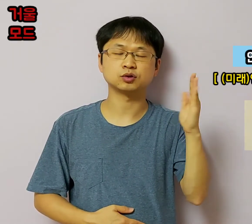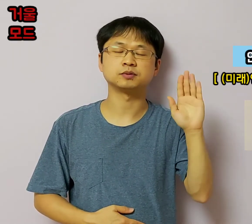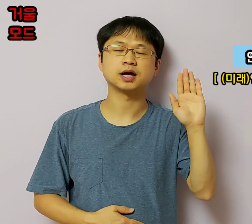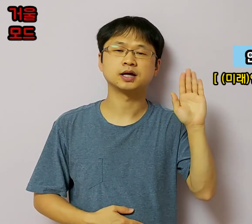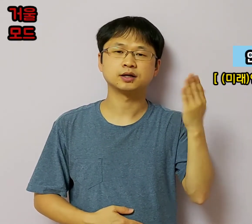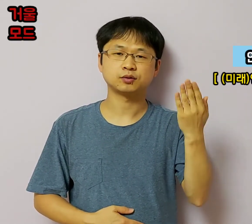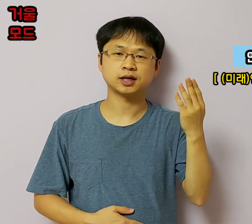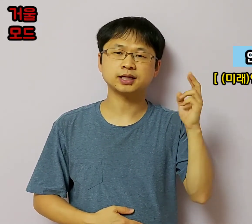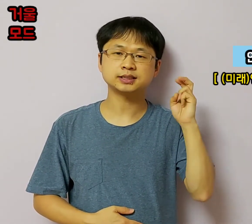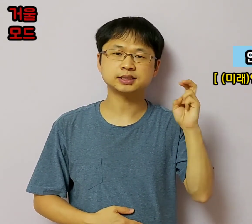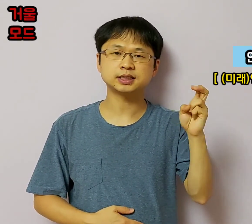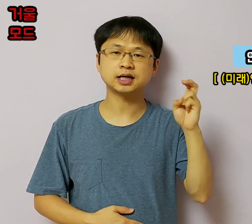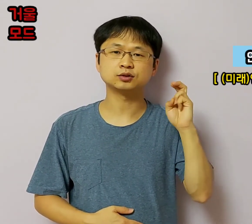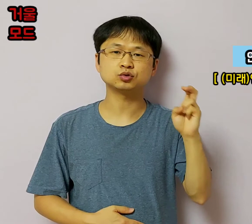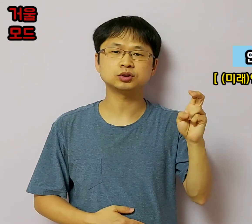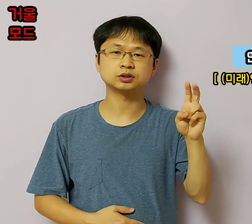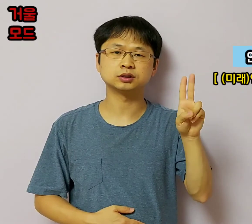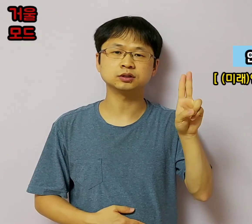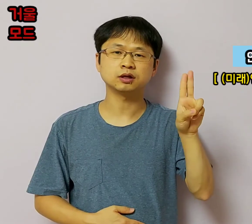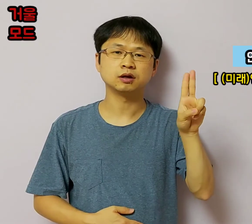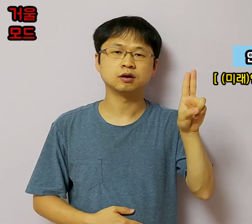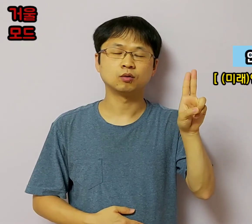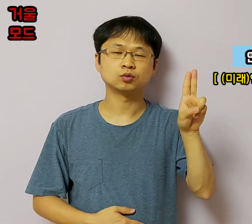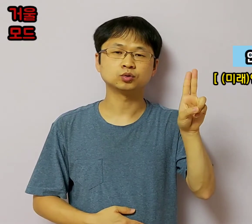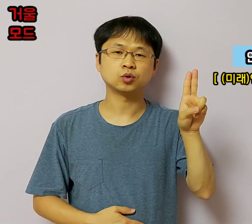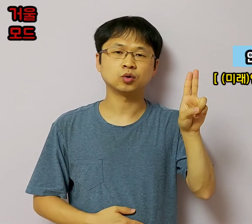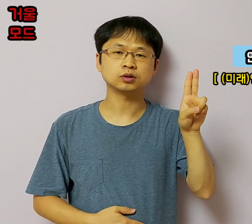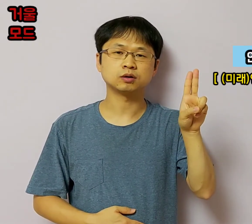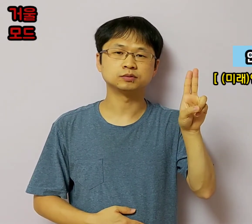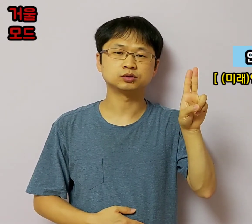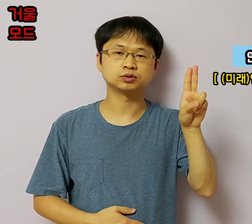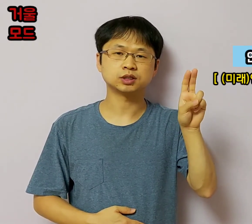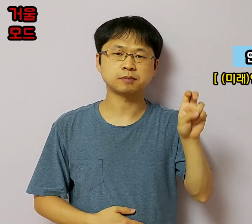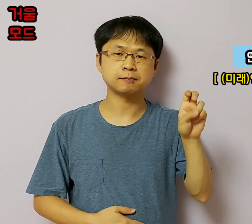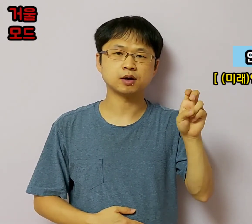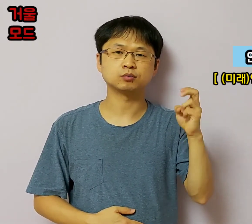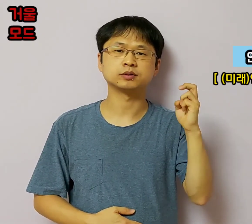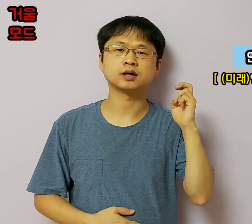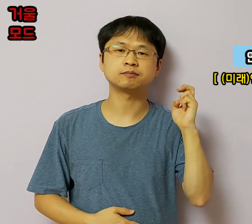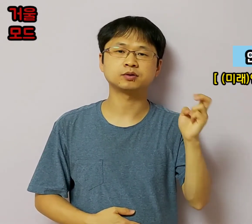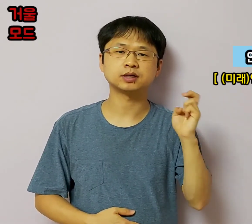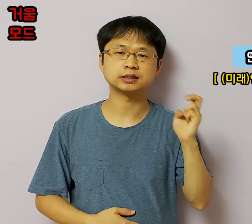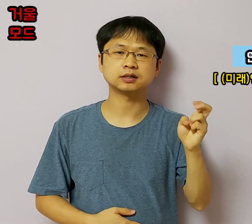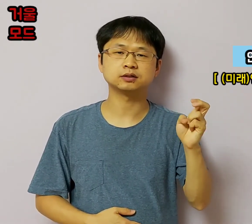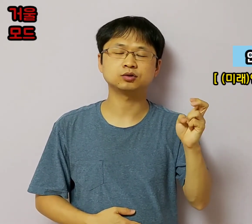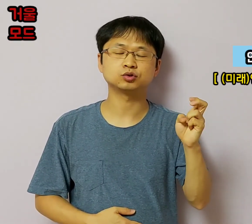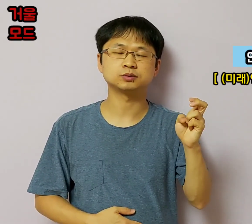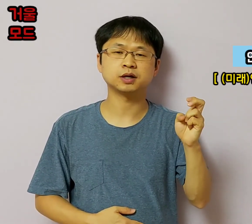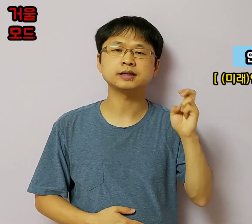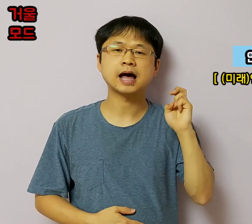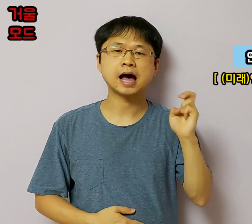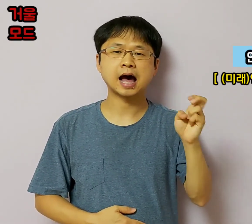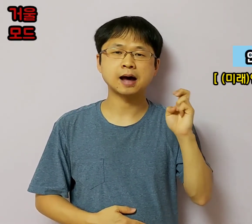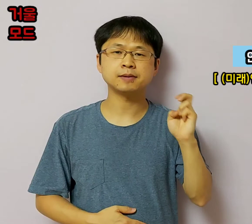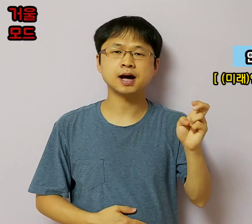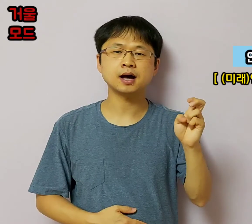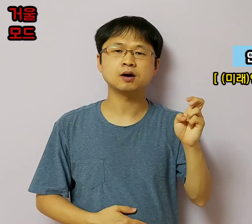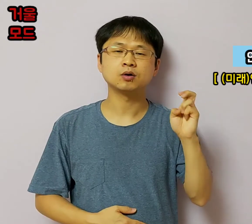소입니다. 되겠지 하는 추측은 오른손 검지중지를 반만 구부려서 앞뒤로 살짝 흔들어 주시면 아마